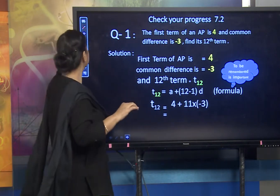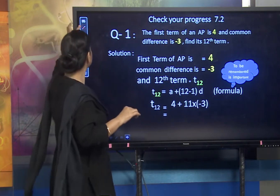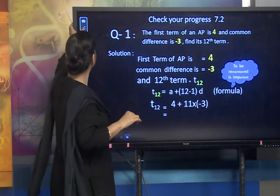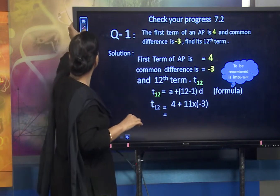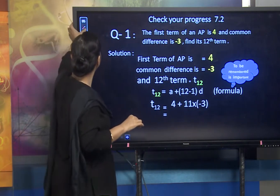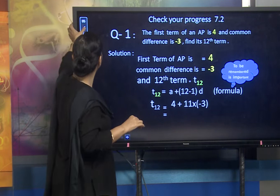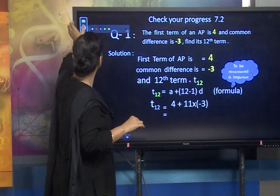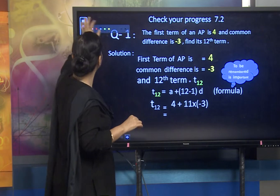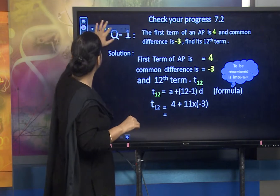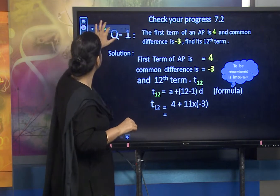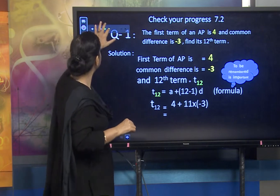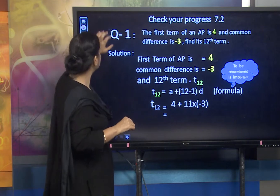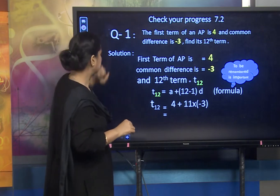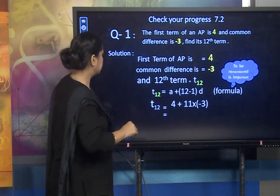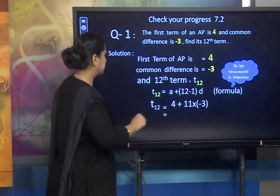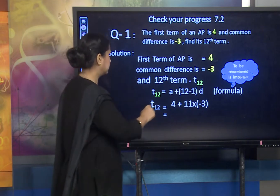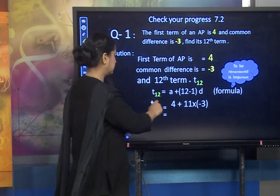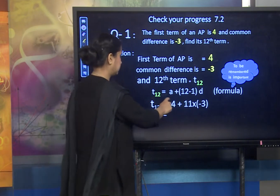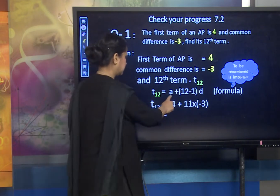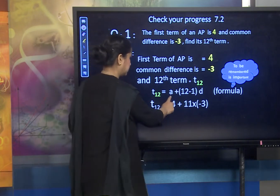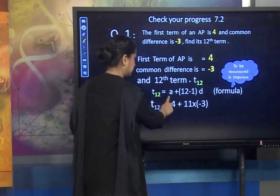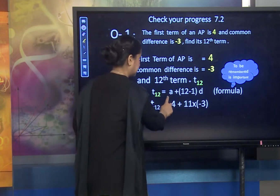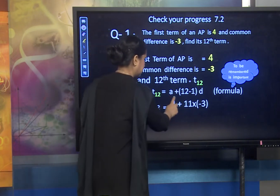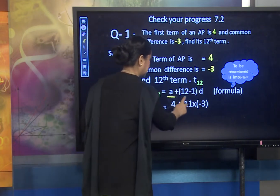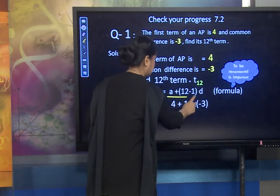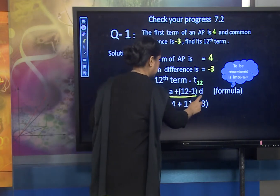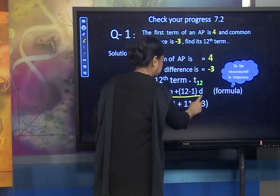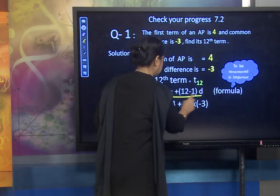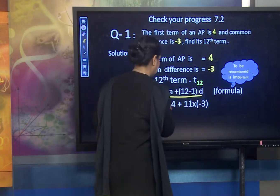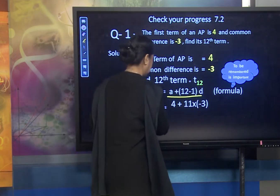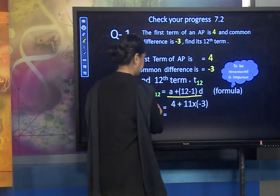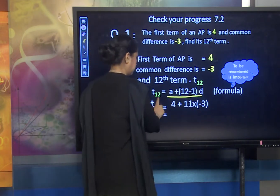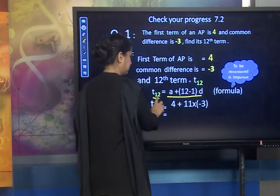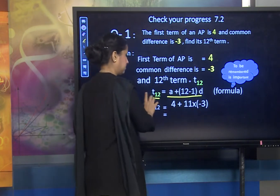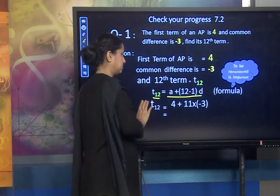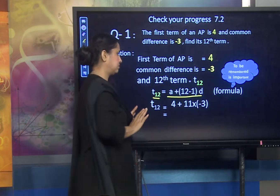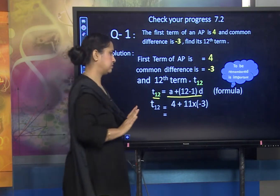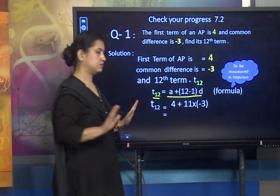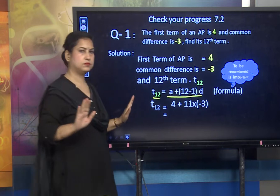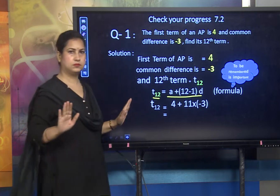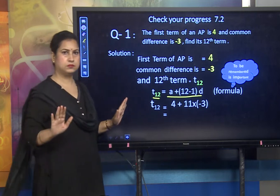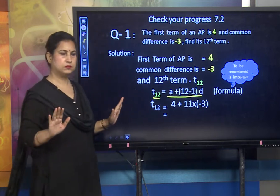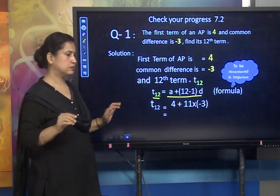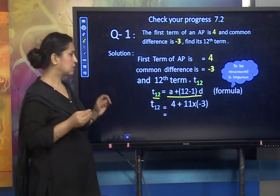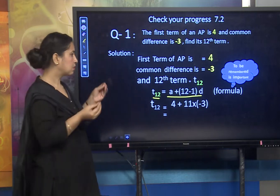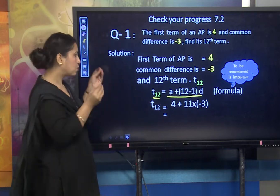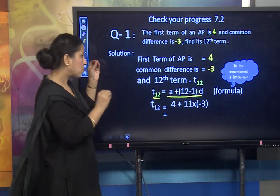है। बस फार्मूला लिखा और सभी वैल्यूज़ को उसमें डाल देना